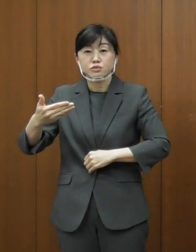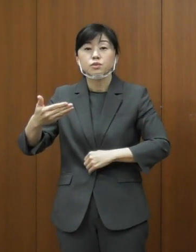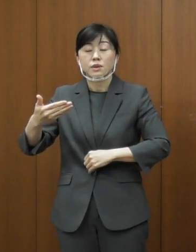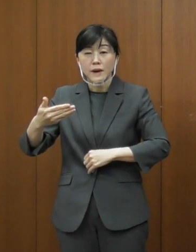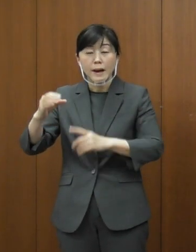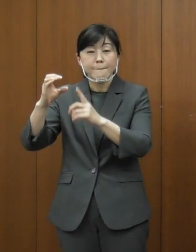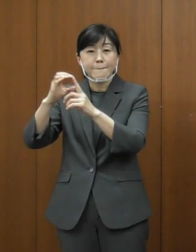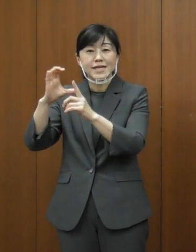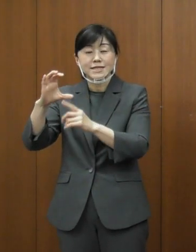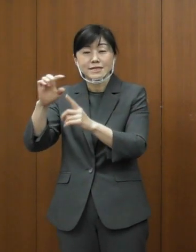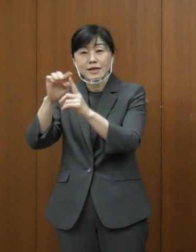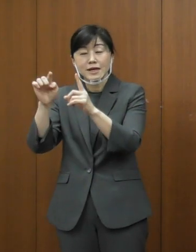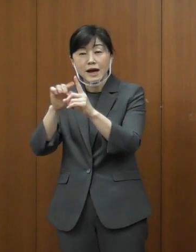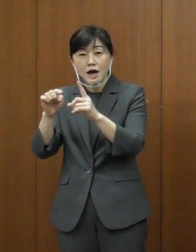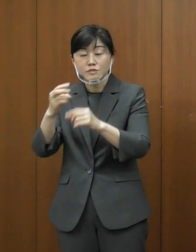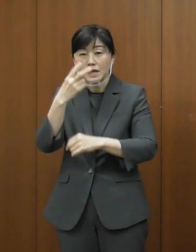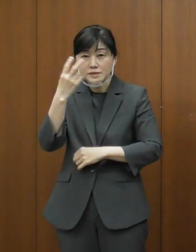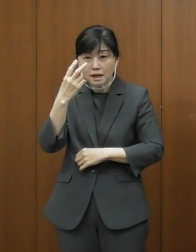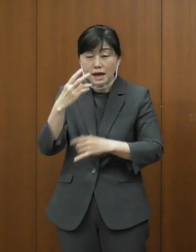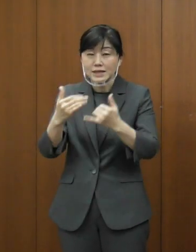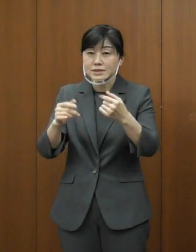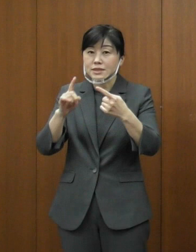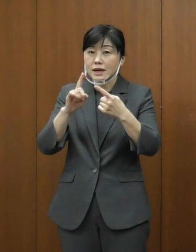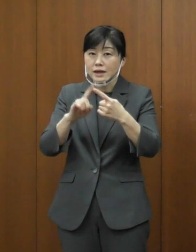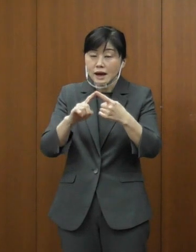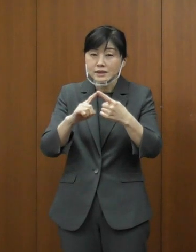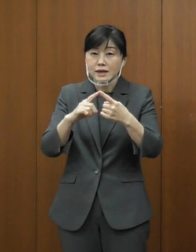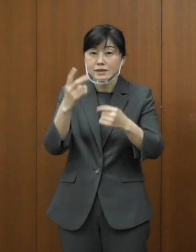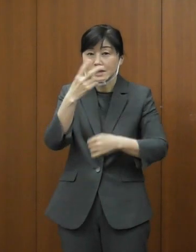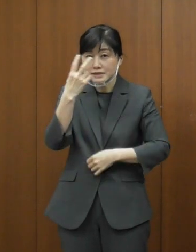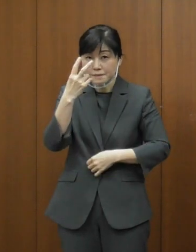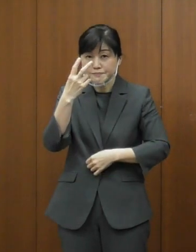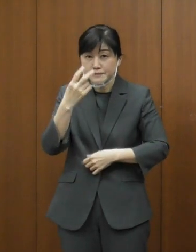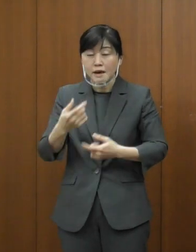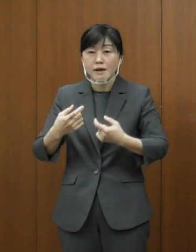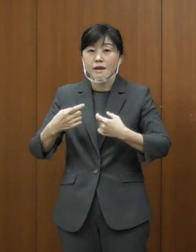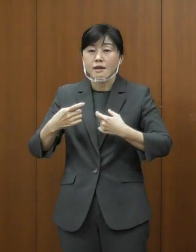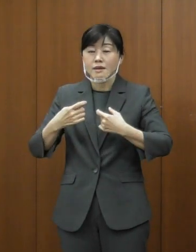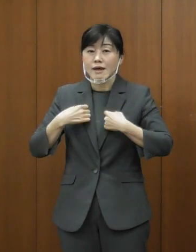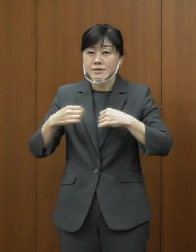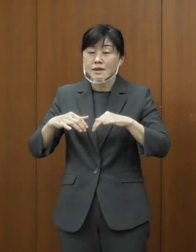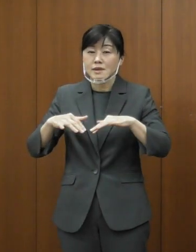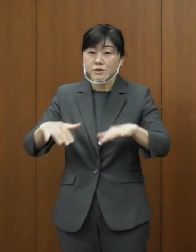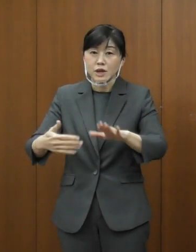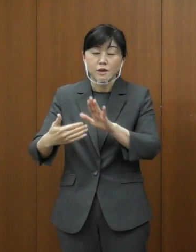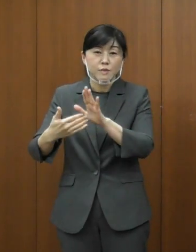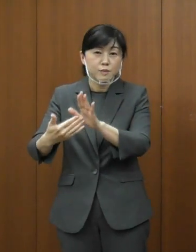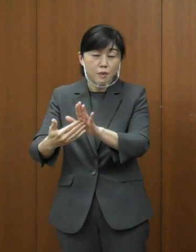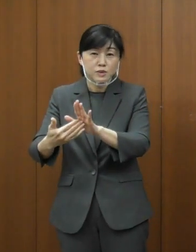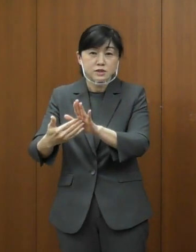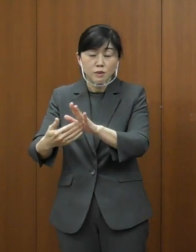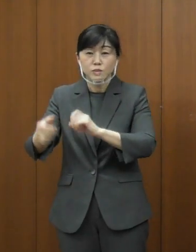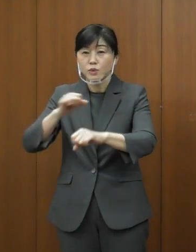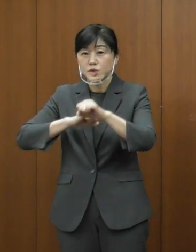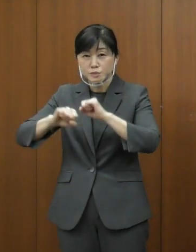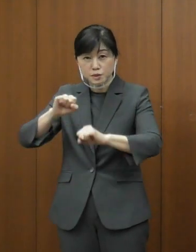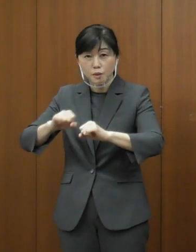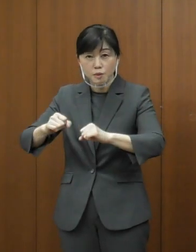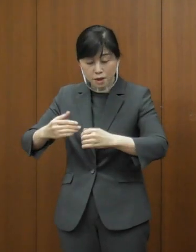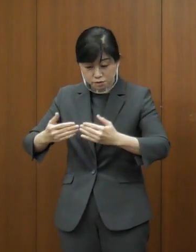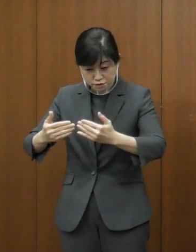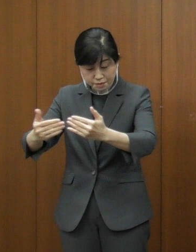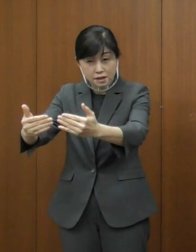査、社会的検査などの感染拡大防止に向けた、さらなる取り組みを進めてまい